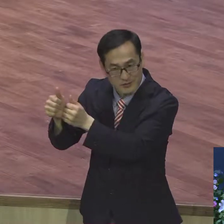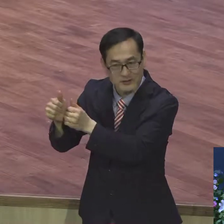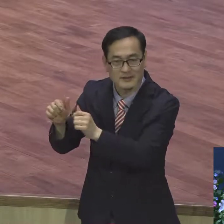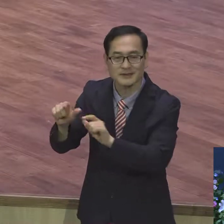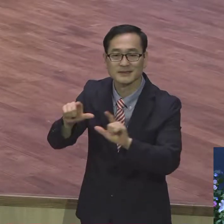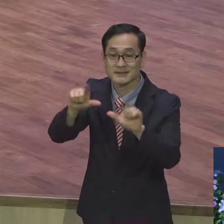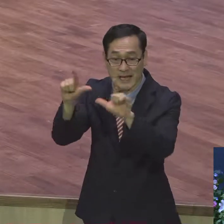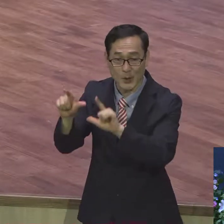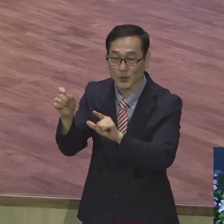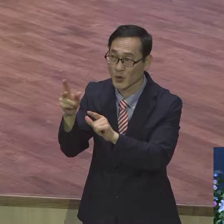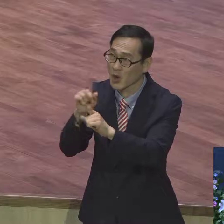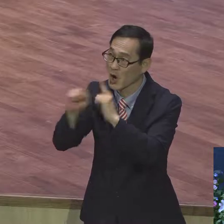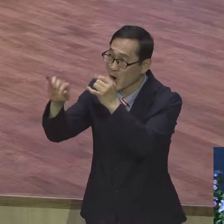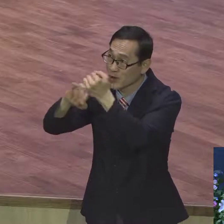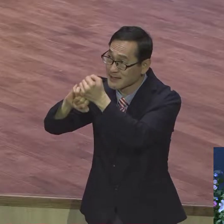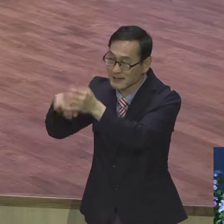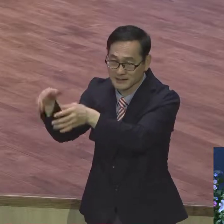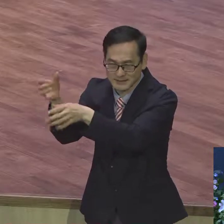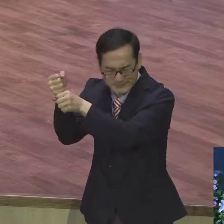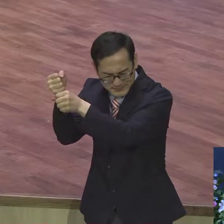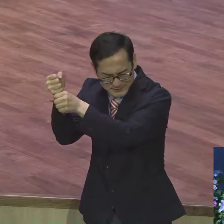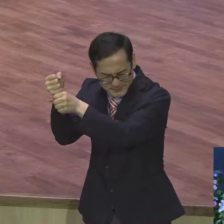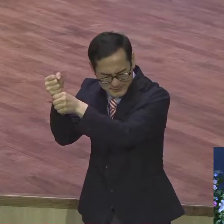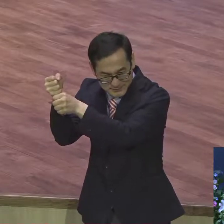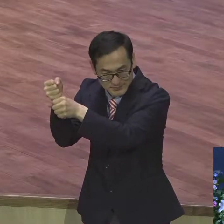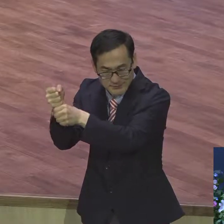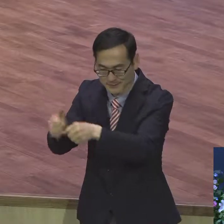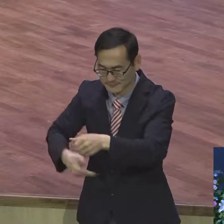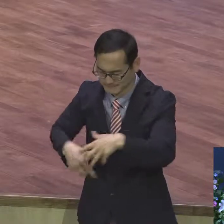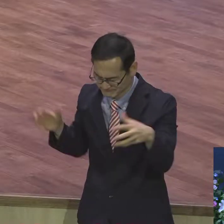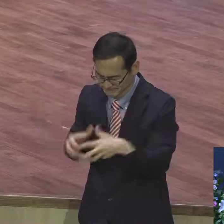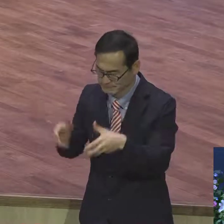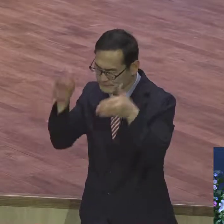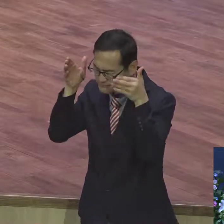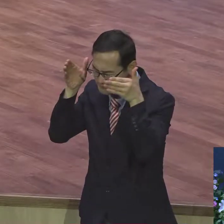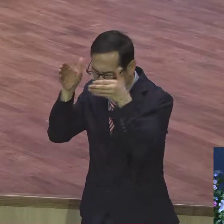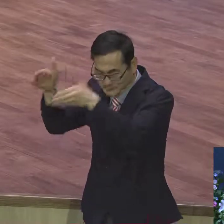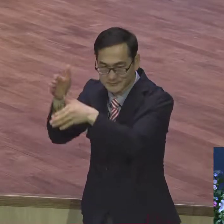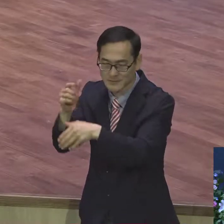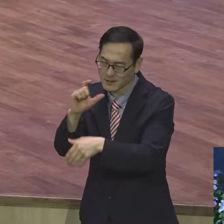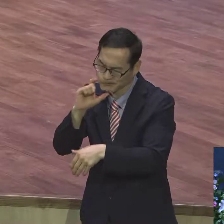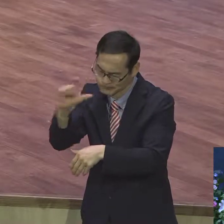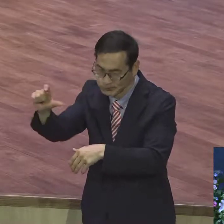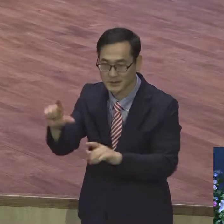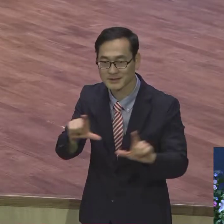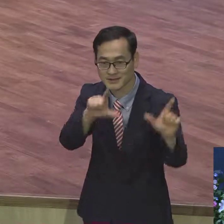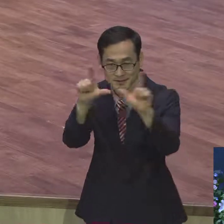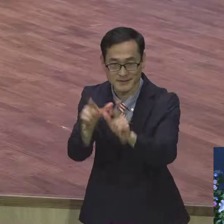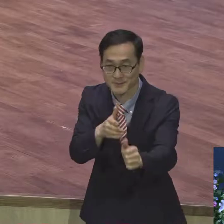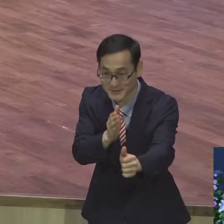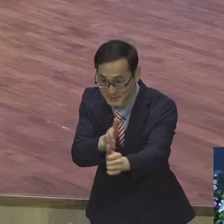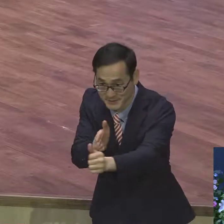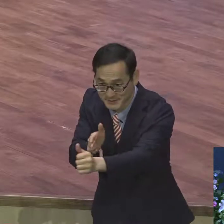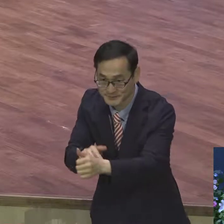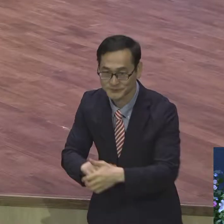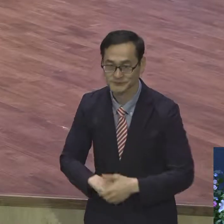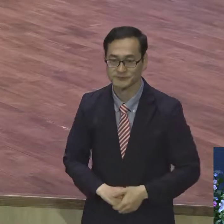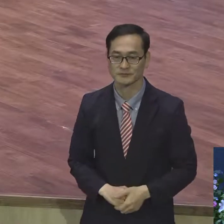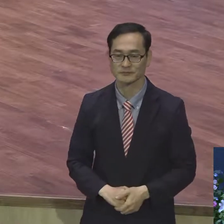일심저심 지속으로 그렇게 쓰임 받으시기를 죄무로 추구합니다. 그럼 첫째로 의의